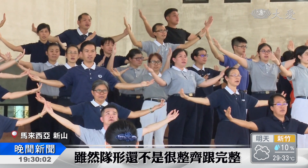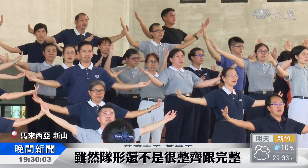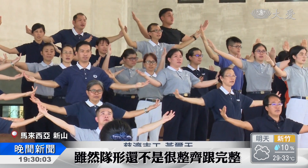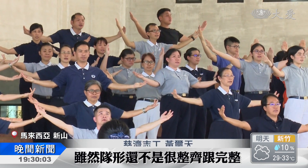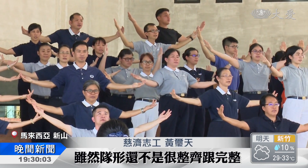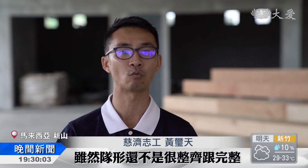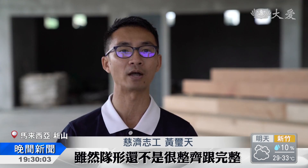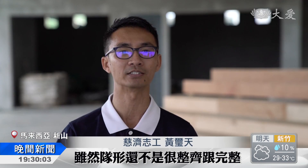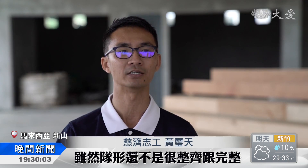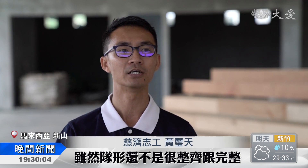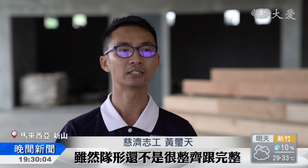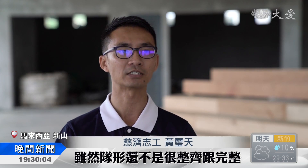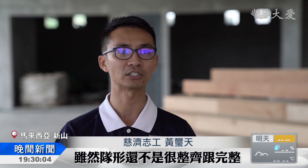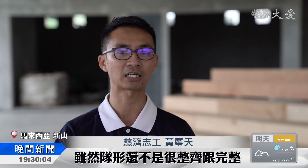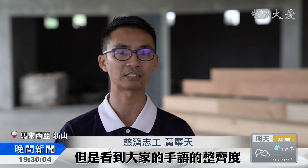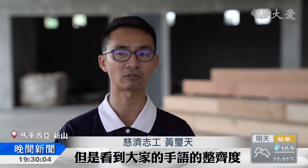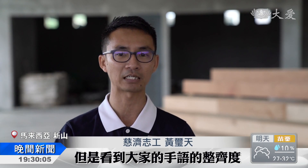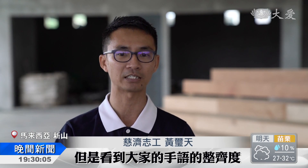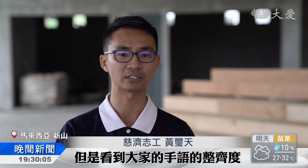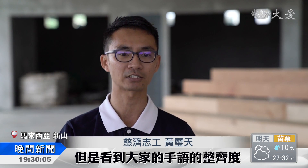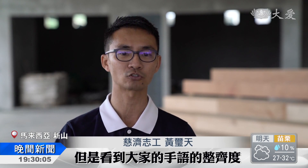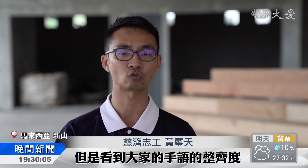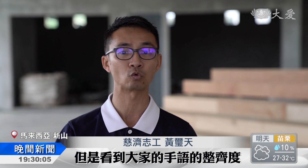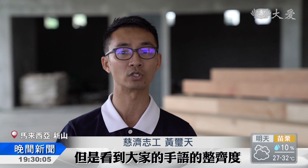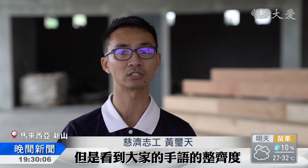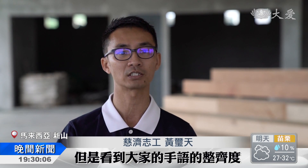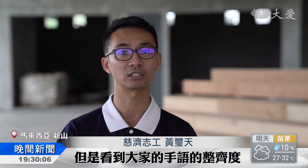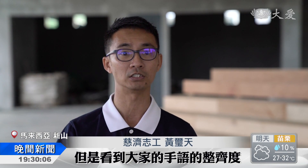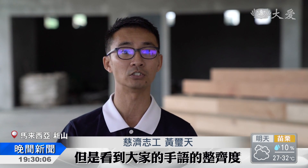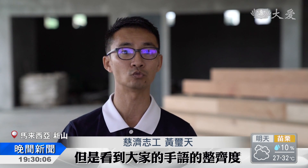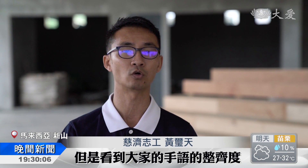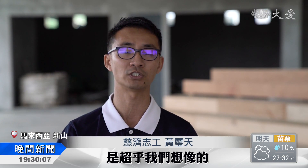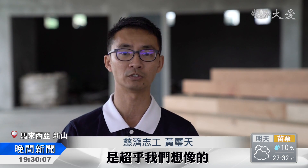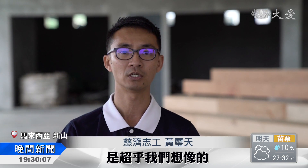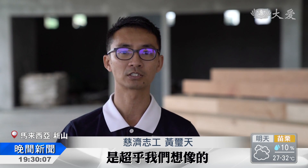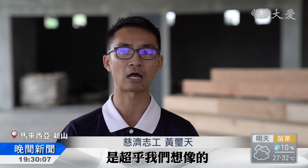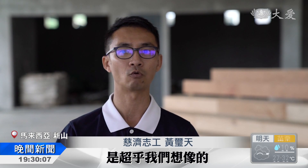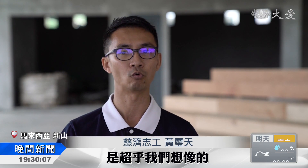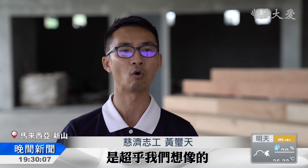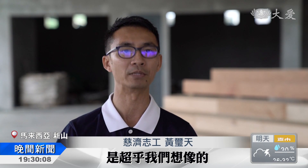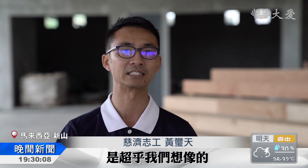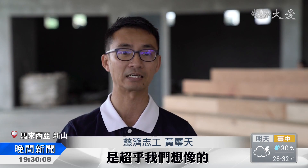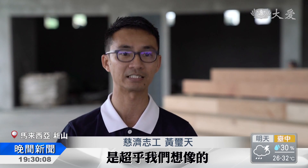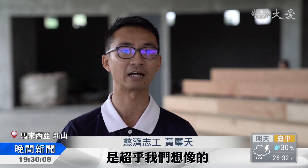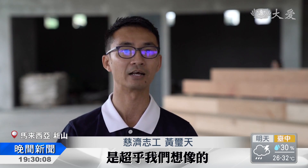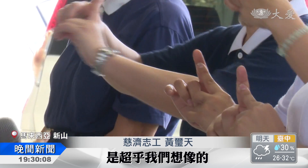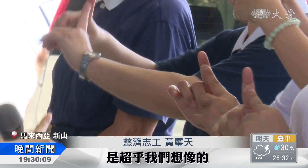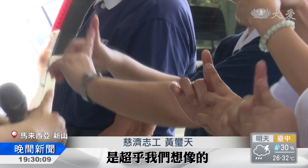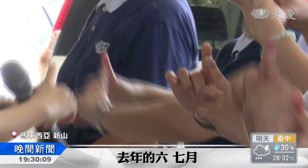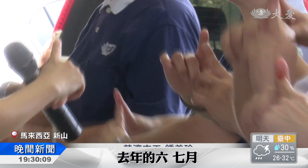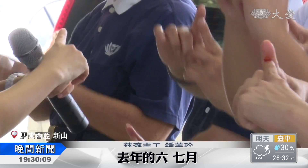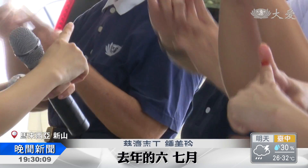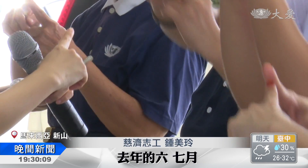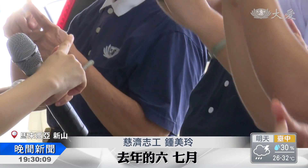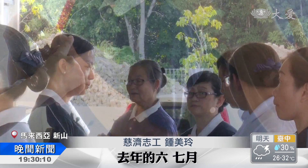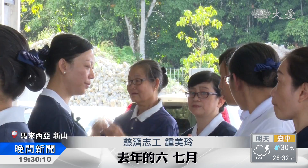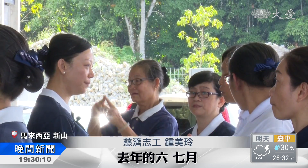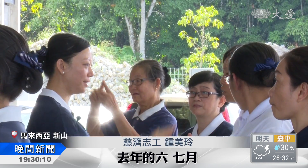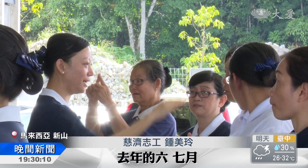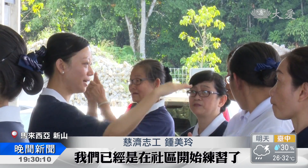很整齊跟完整但是看到大家的手語的整齊度是超乎我們想像去年的六七月我們已經是